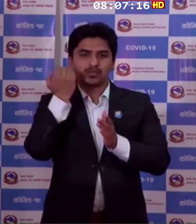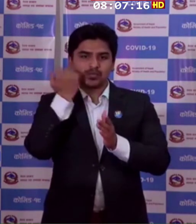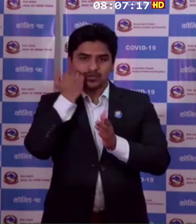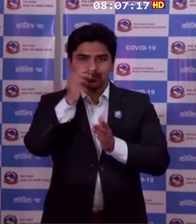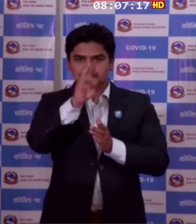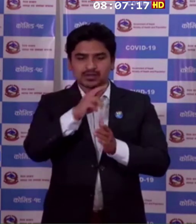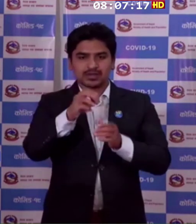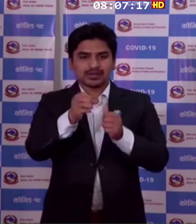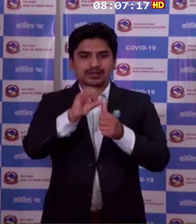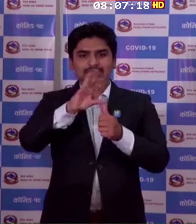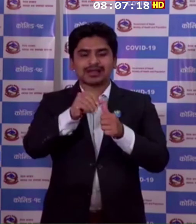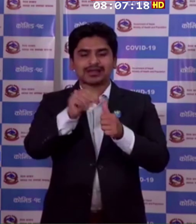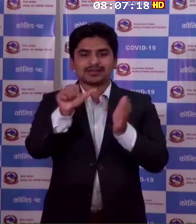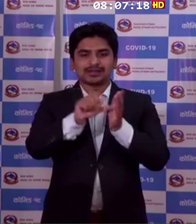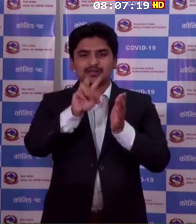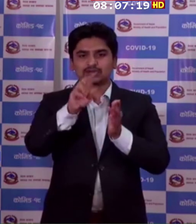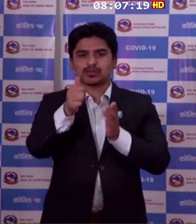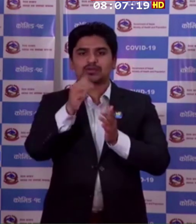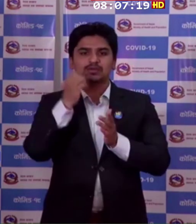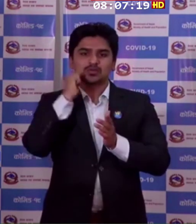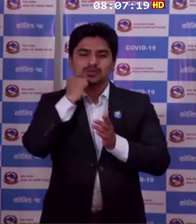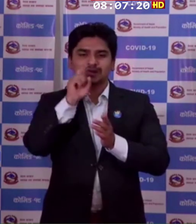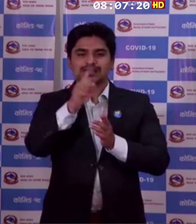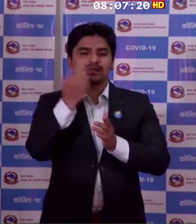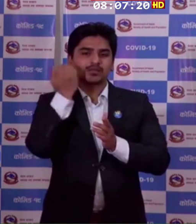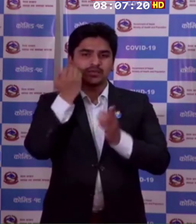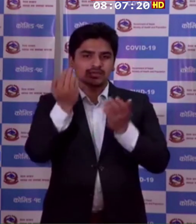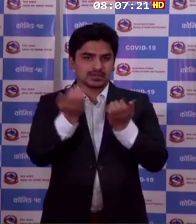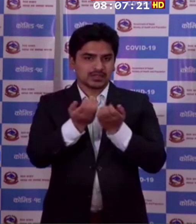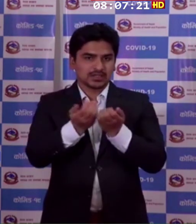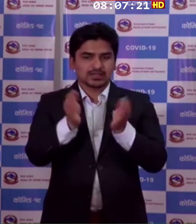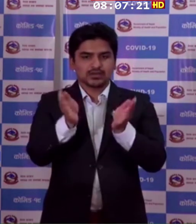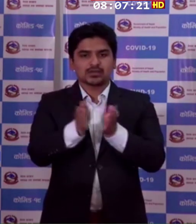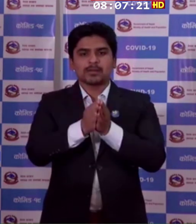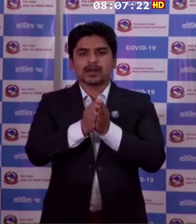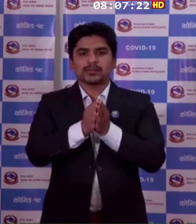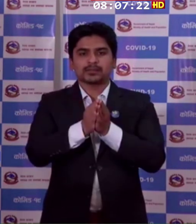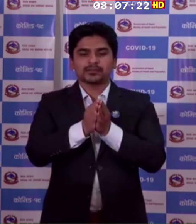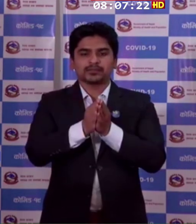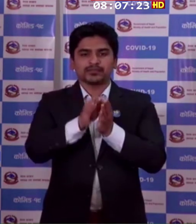पुरुष र काभ्रे जिल्लाका 26 वर्षीय 1 जना पुरुष गरी जम्मा